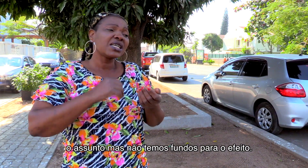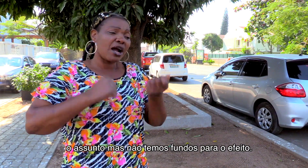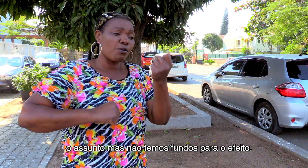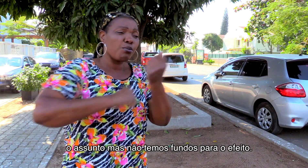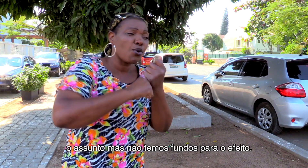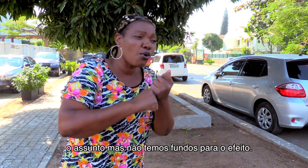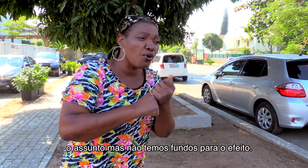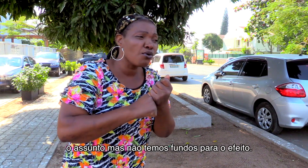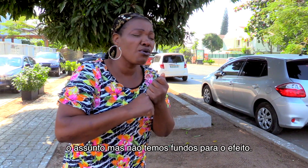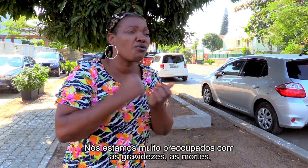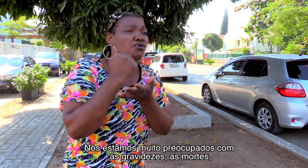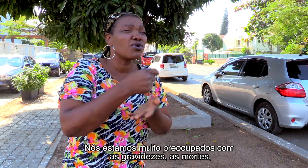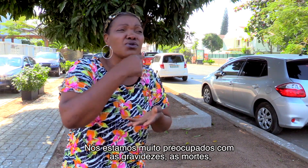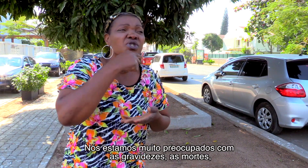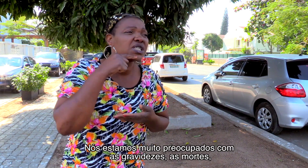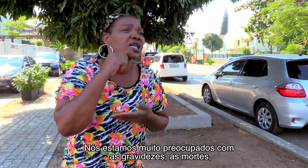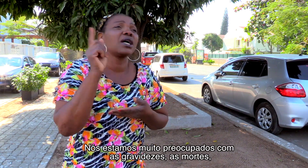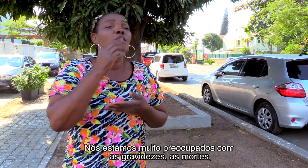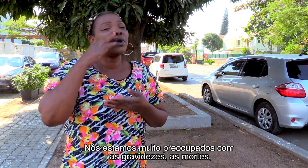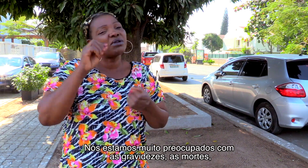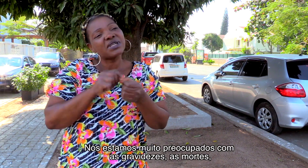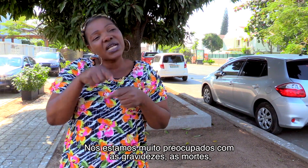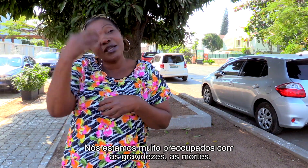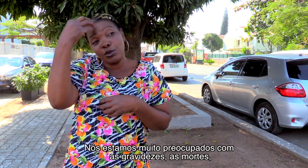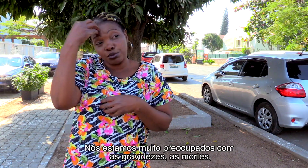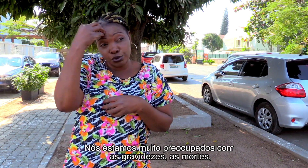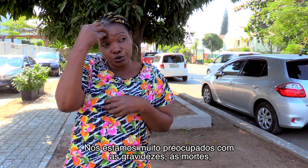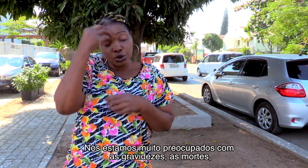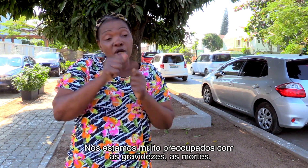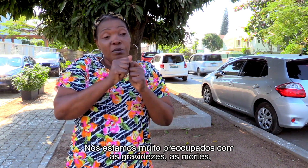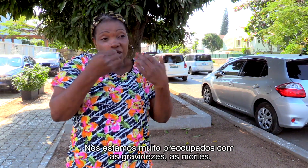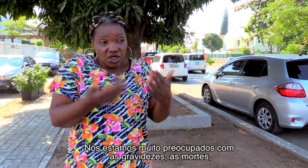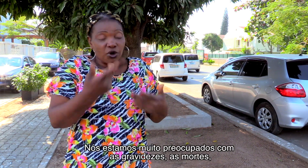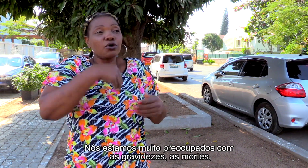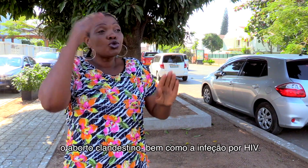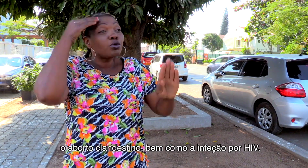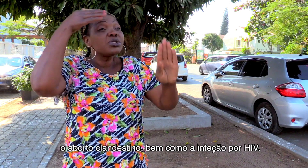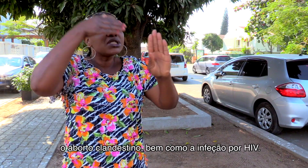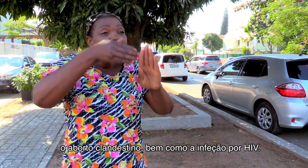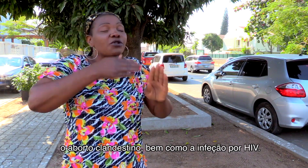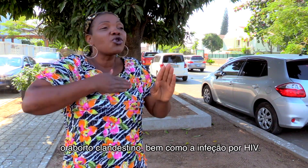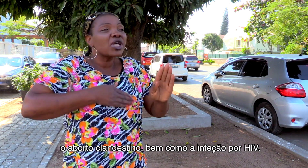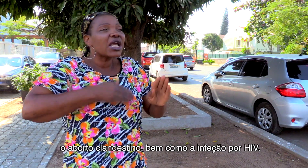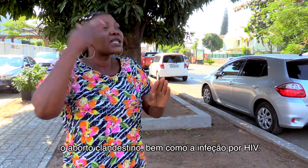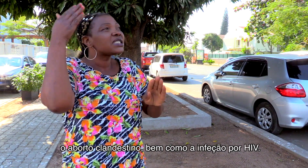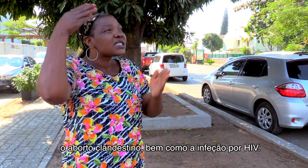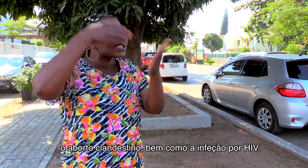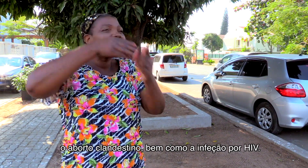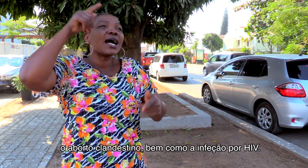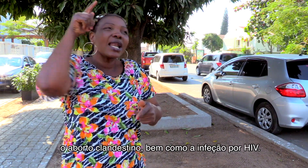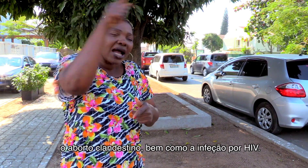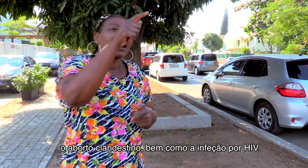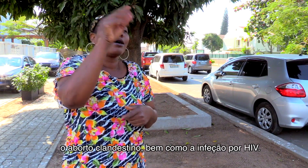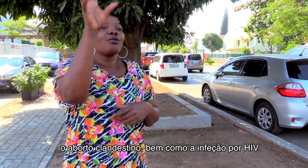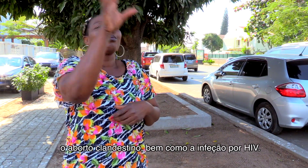efeito. Nós estamos muito preocupados com as gravidezes, as mortes, o aborto clandestino, bem